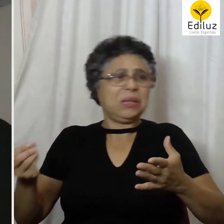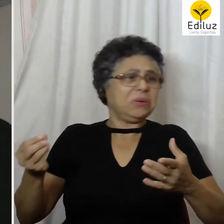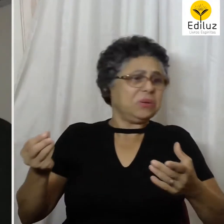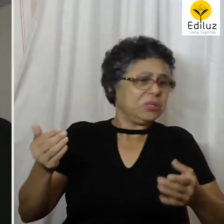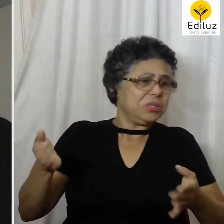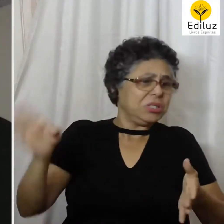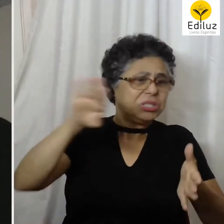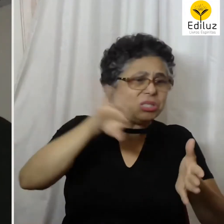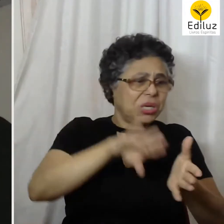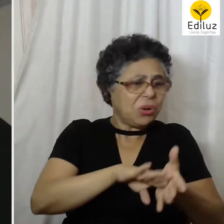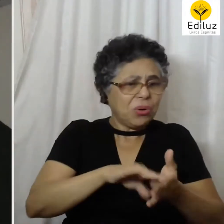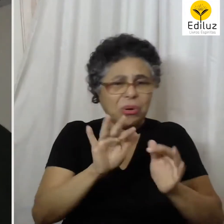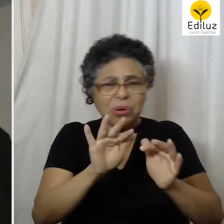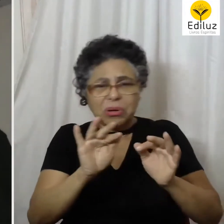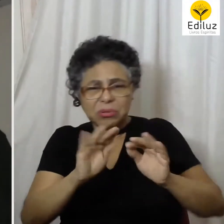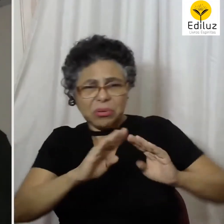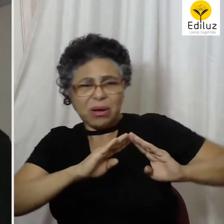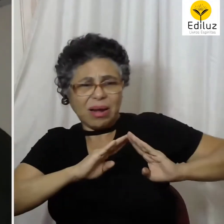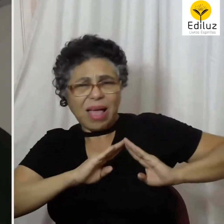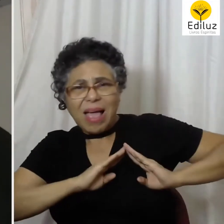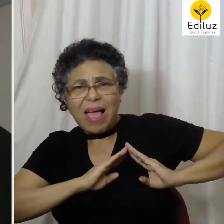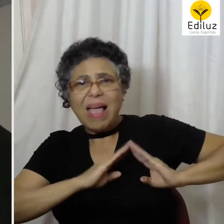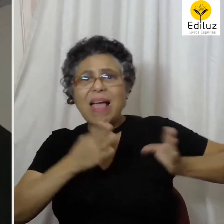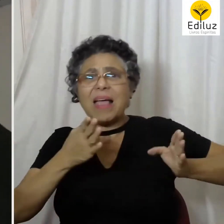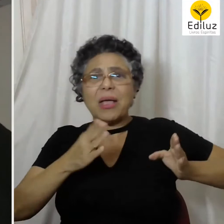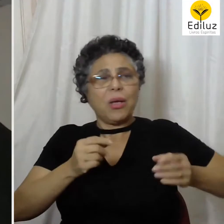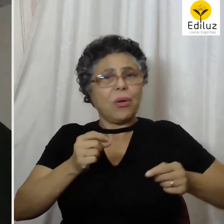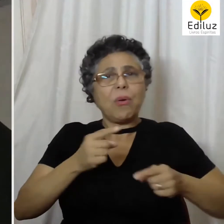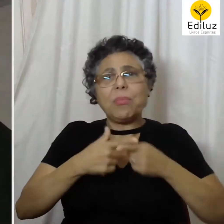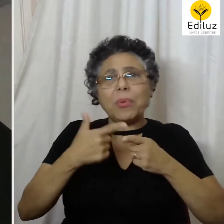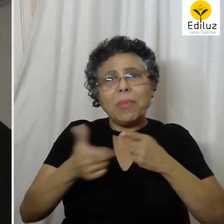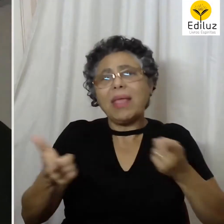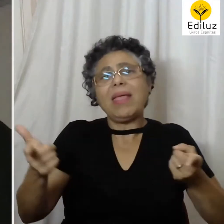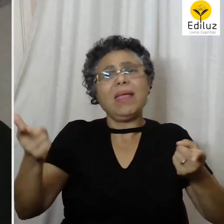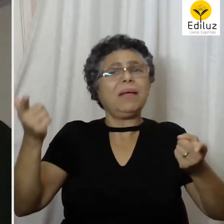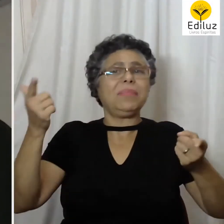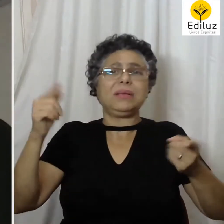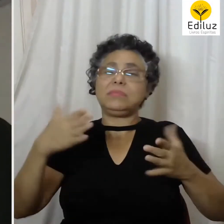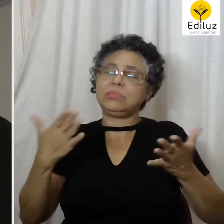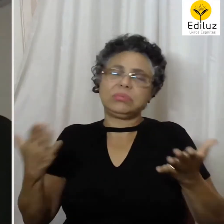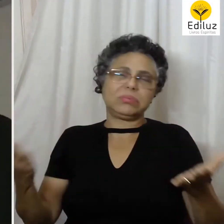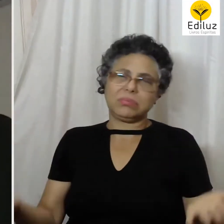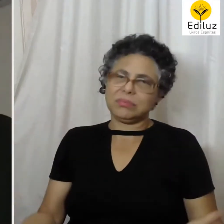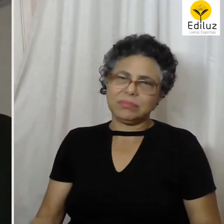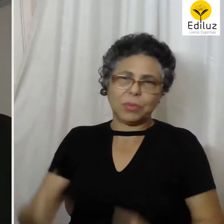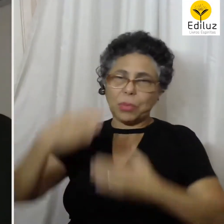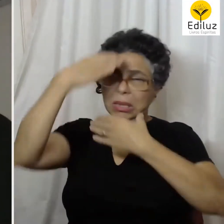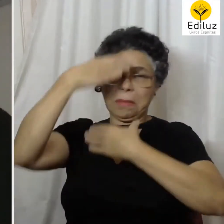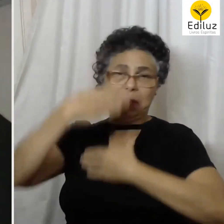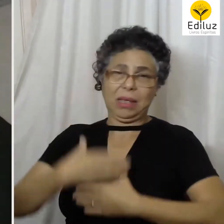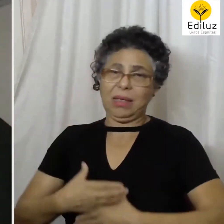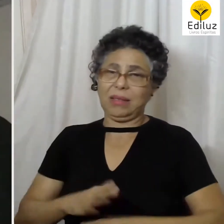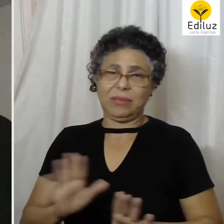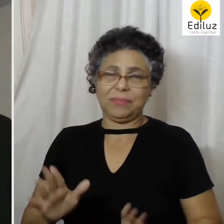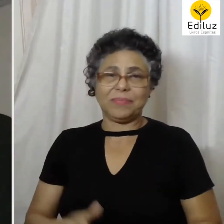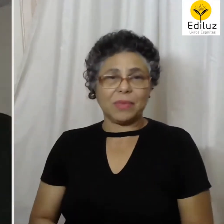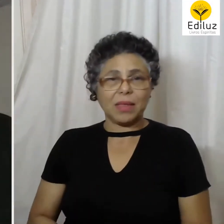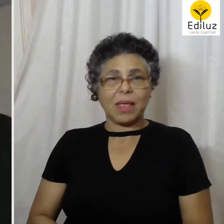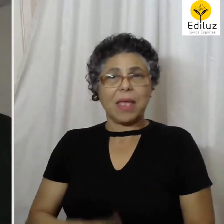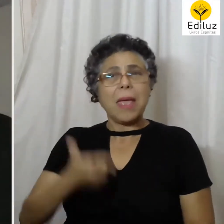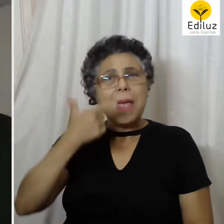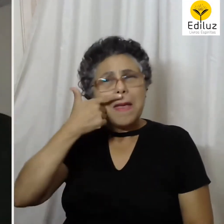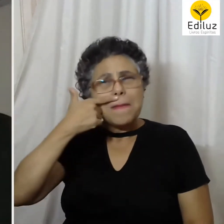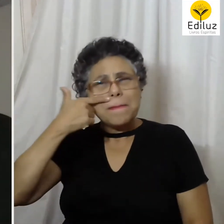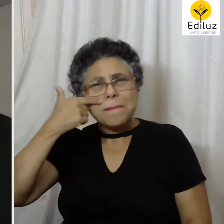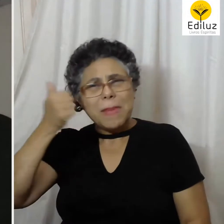com uma determinada síndrome ou com um determinado comportamento. Aos pais também, a